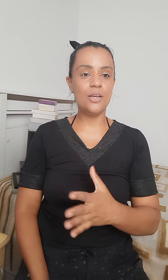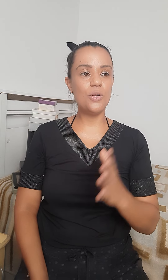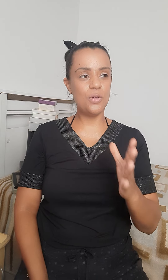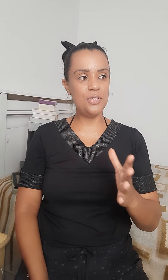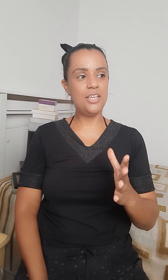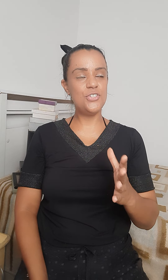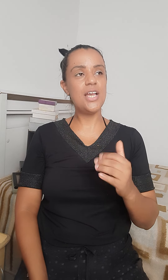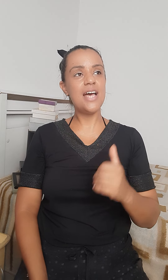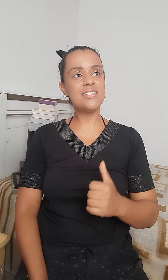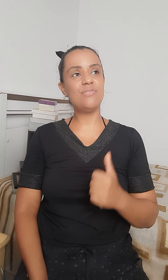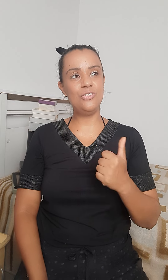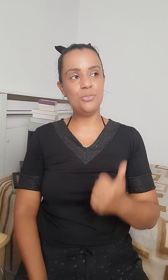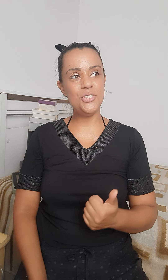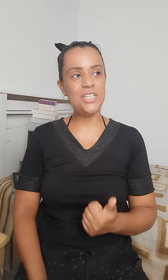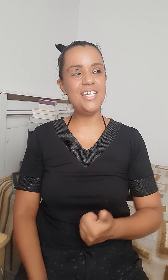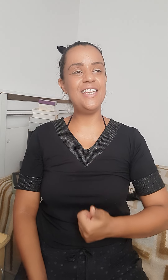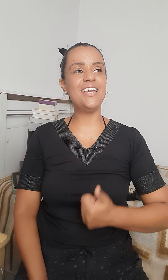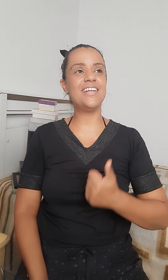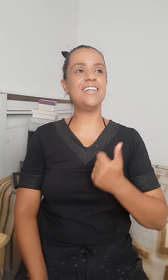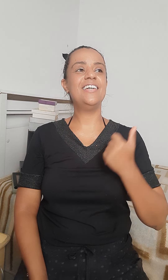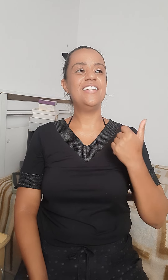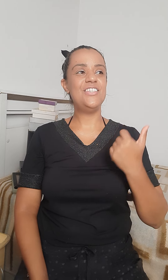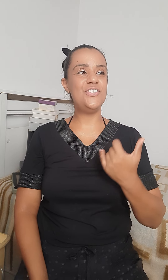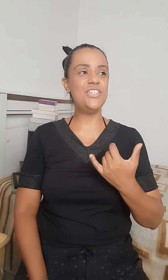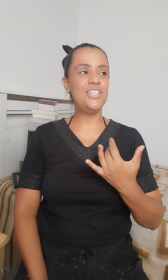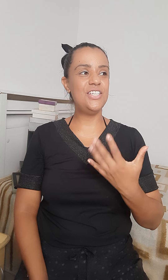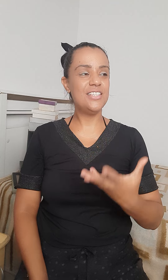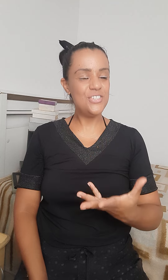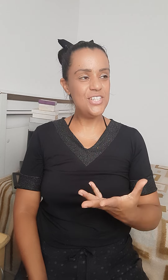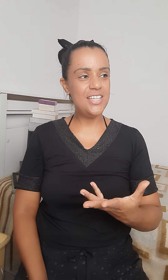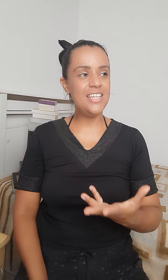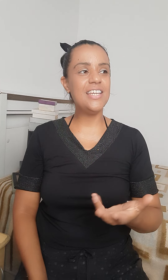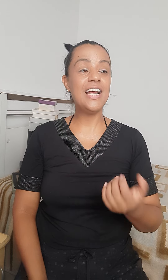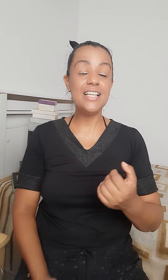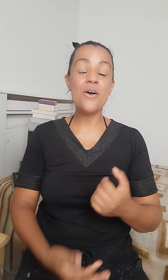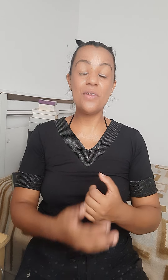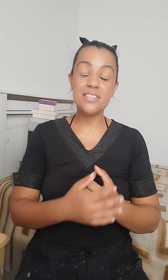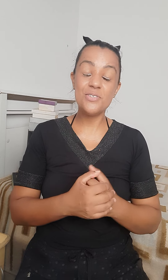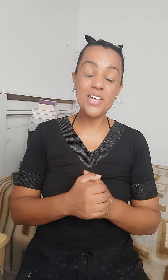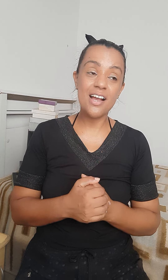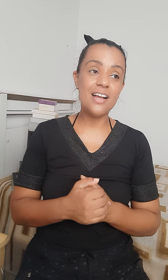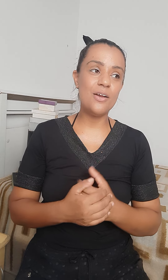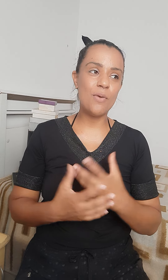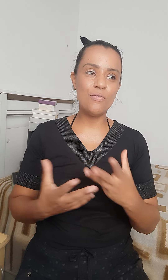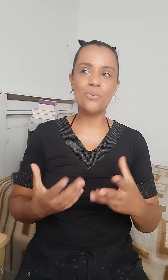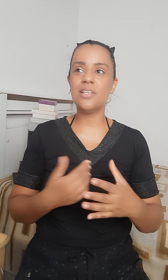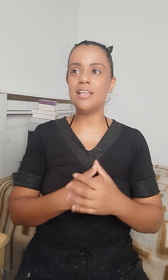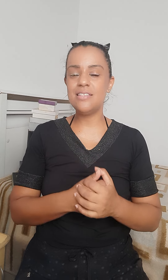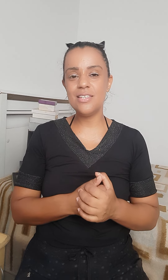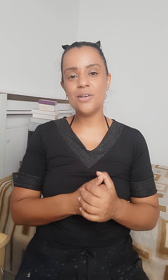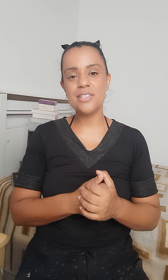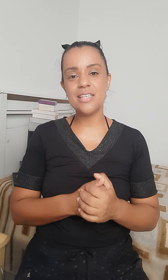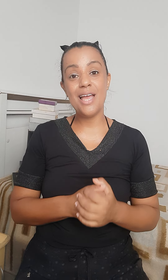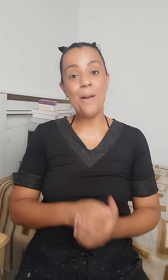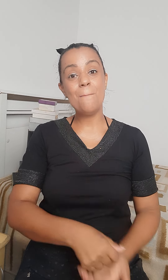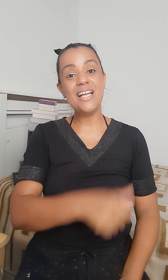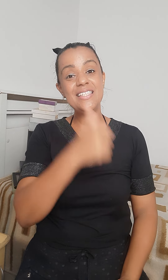agora eu entendi. Ah, você tá falando de mexerica, de tangerina. Ah, não, esse já é uma fruta deliciosa. Mas